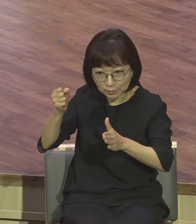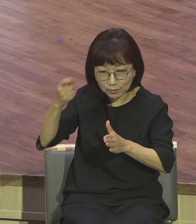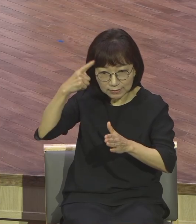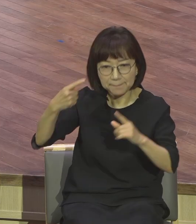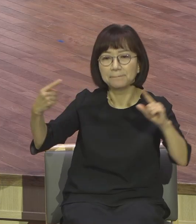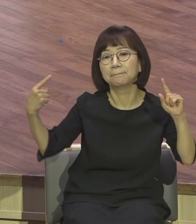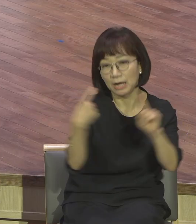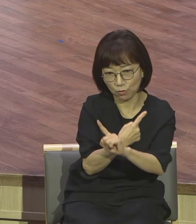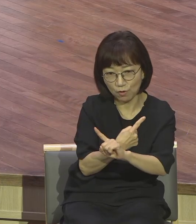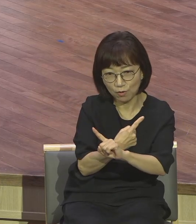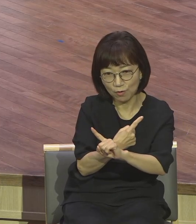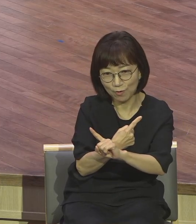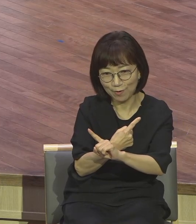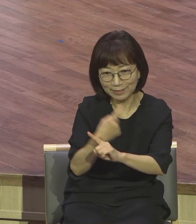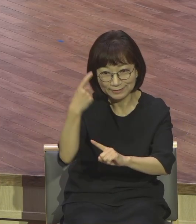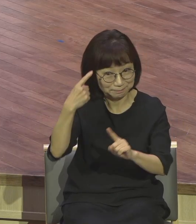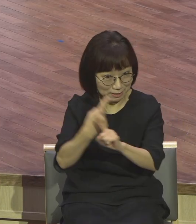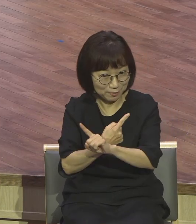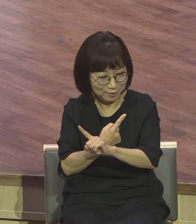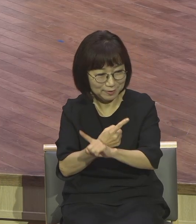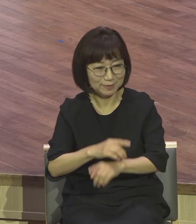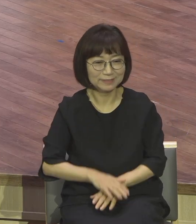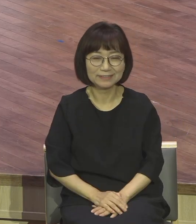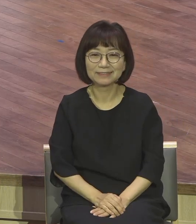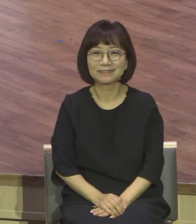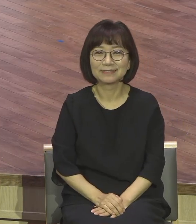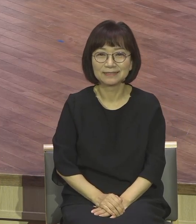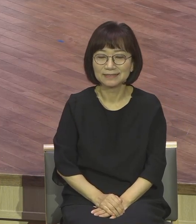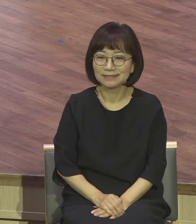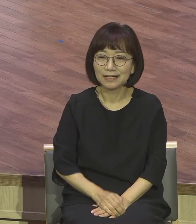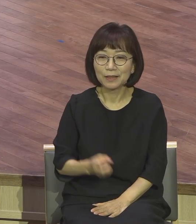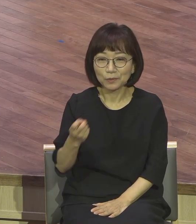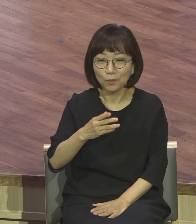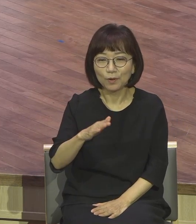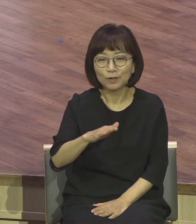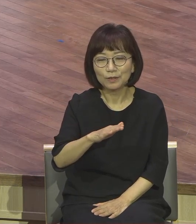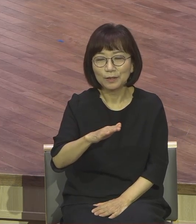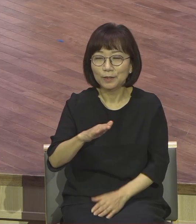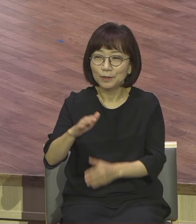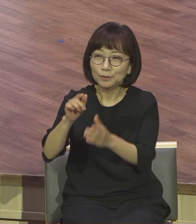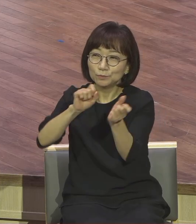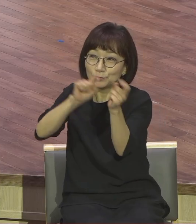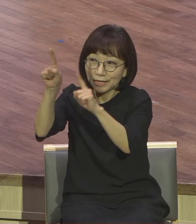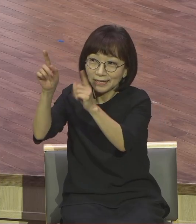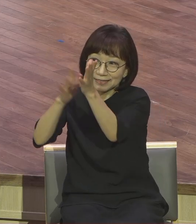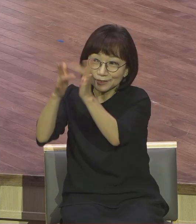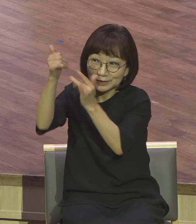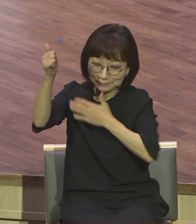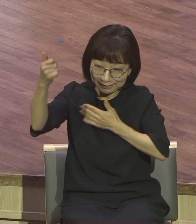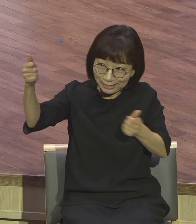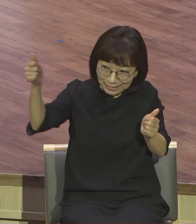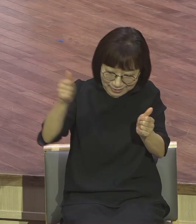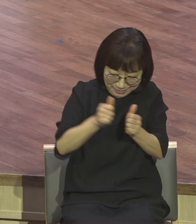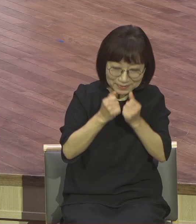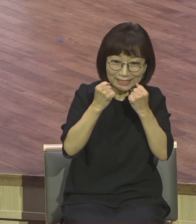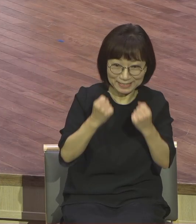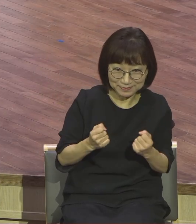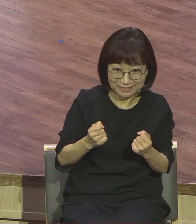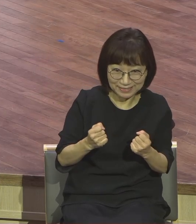바꾸면 됩니다 생각 바꾸면 무엇보다도 우리에게는 부활의 주님이 나와 함께 계신다 오늘부터 제가 느끼고 처음